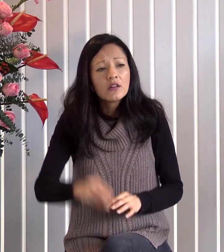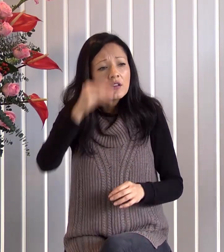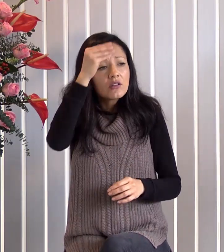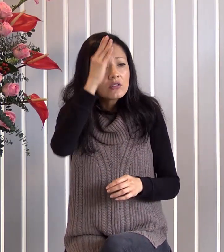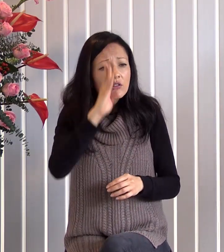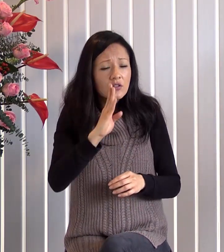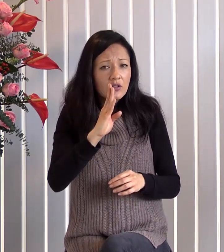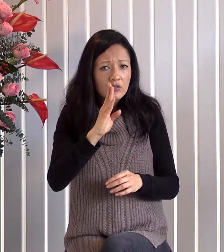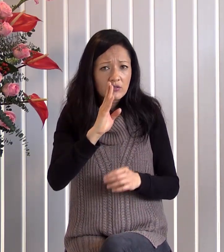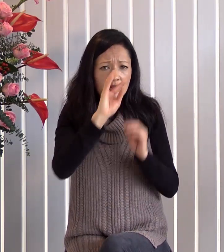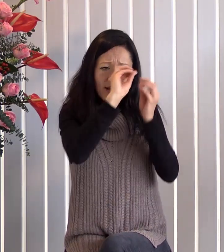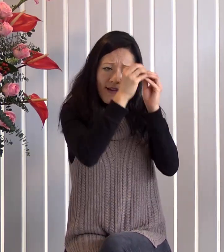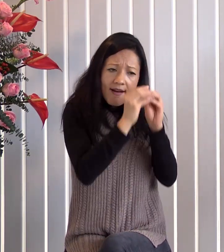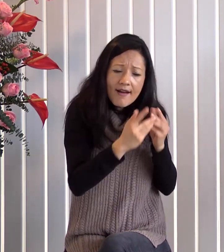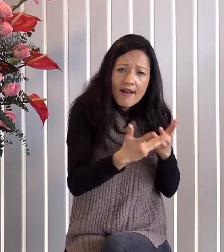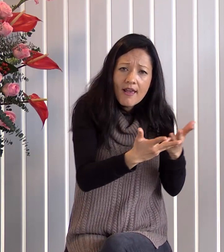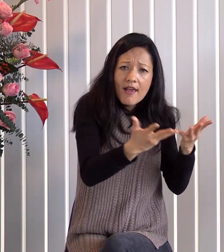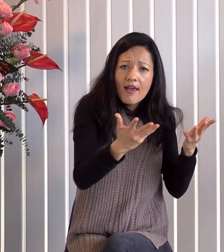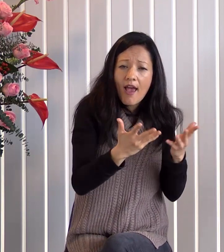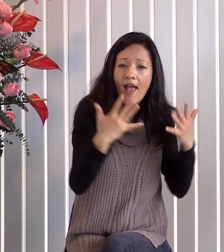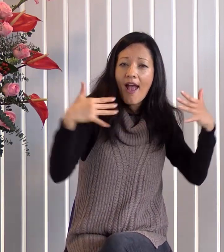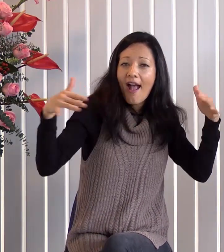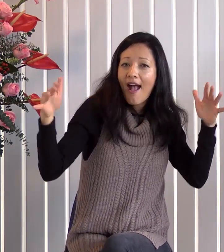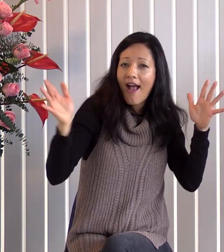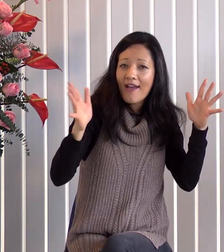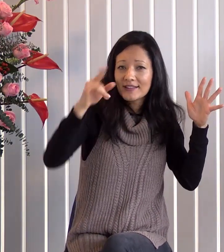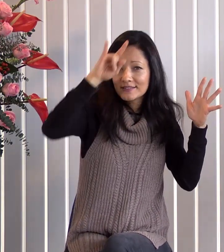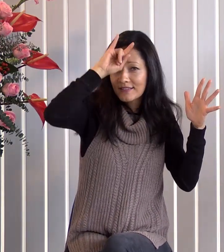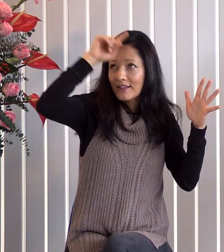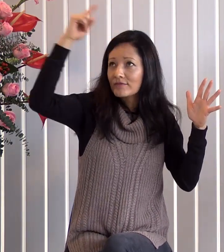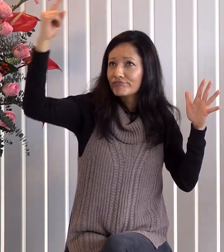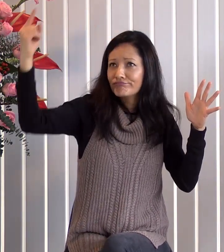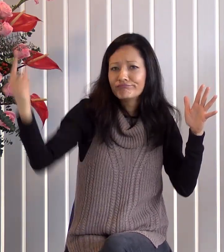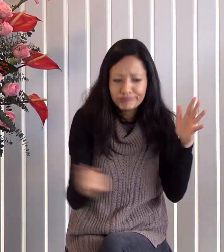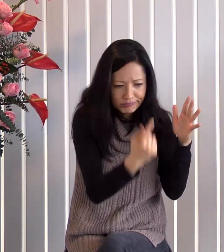Dios creó el ángel que cayó.